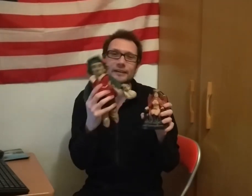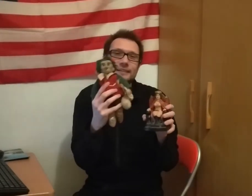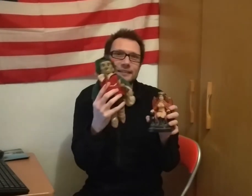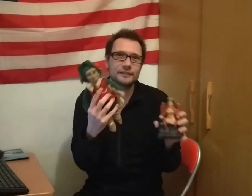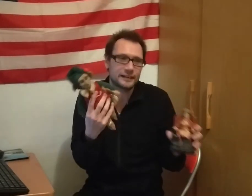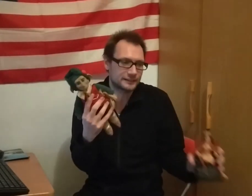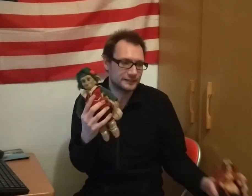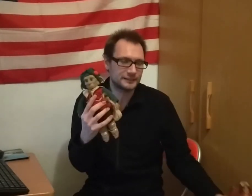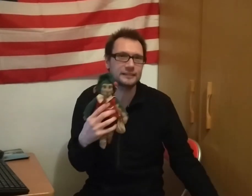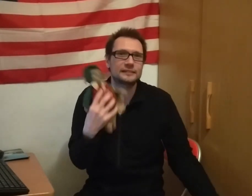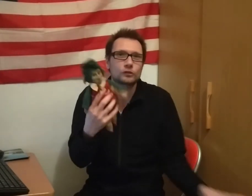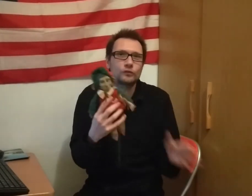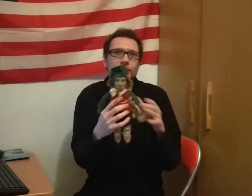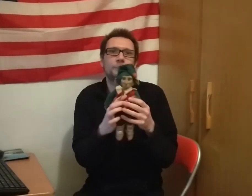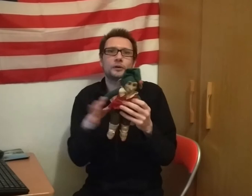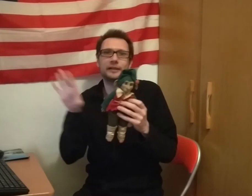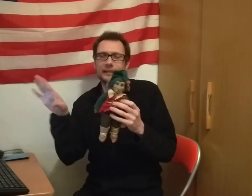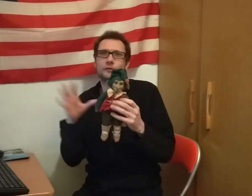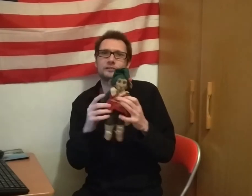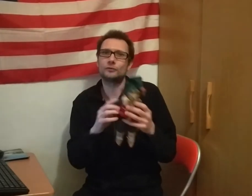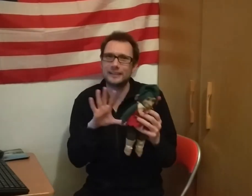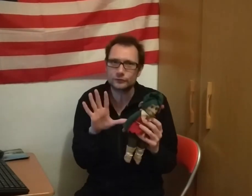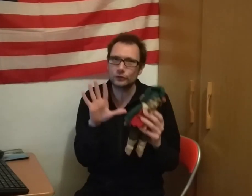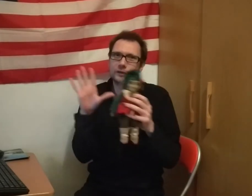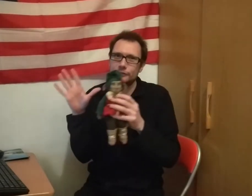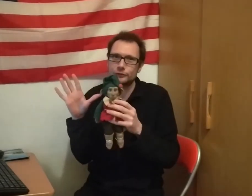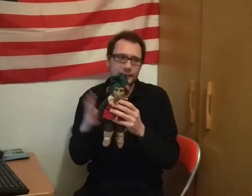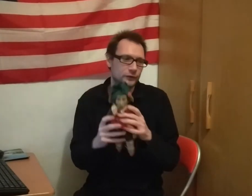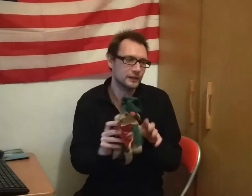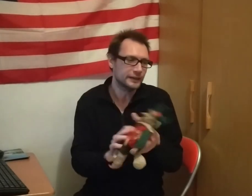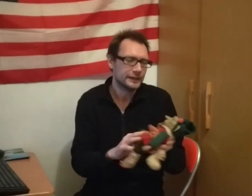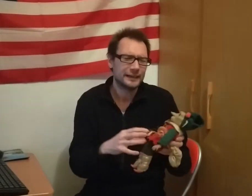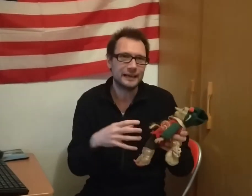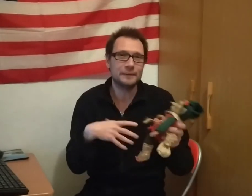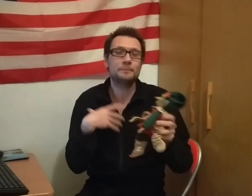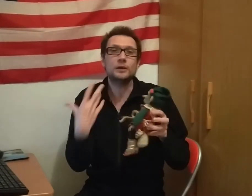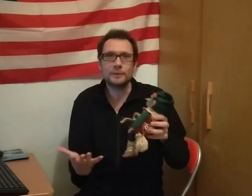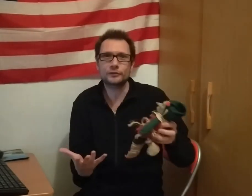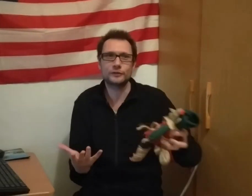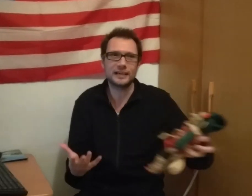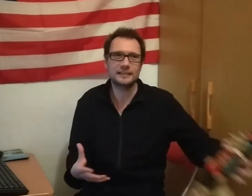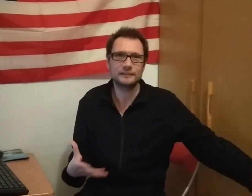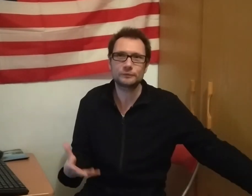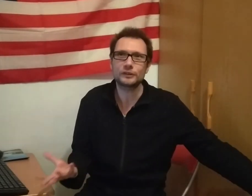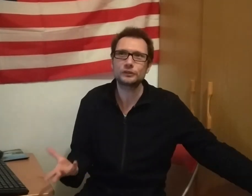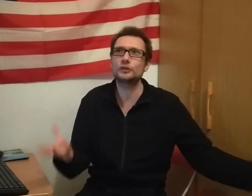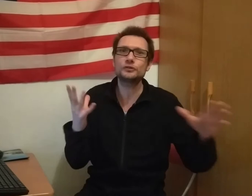este, a ver si se hace otro vídeo, pero claro, es un canal solo esotérico. El mío personal, no sé